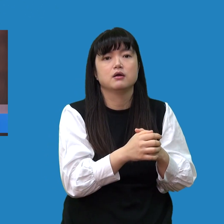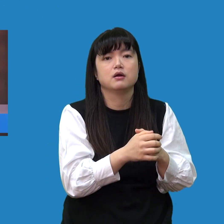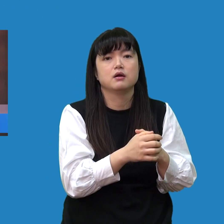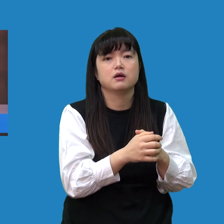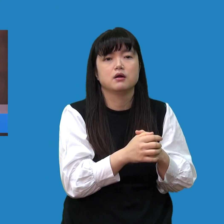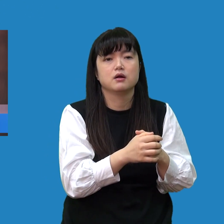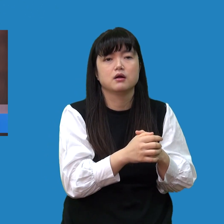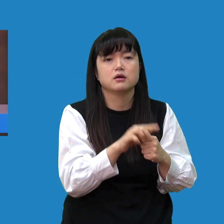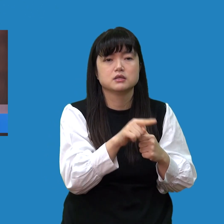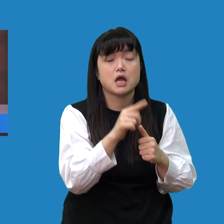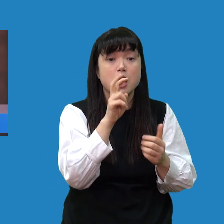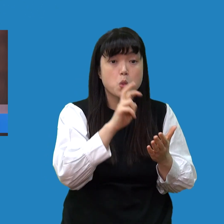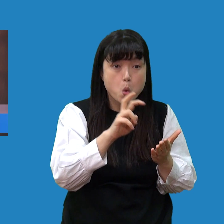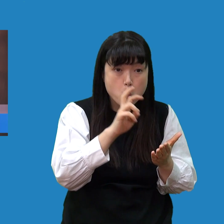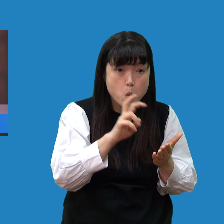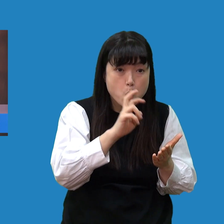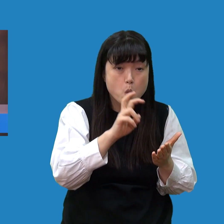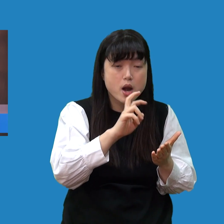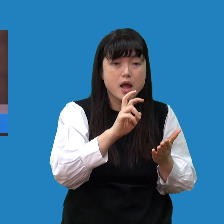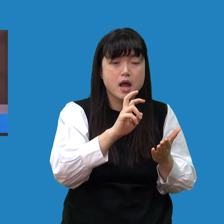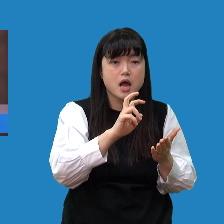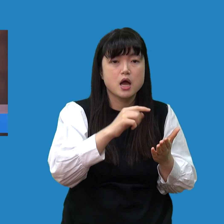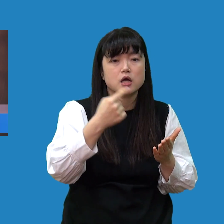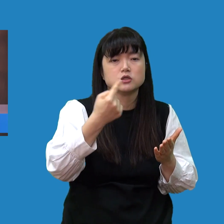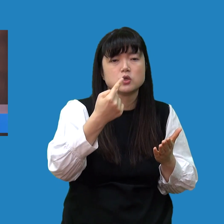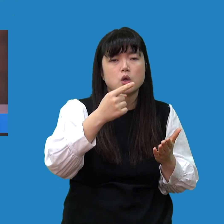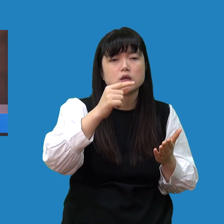말하였고 그의 노래는